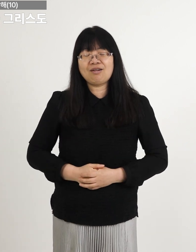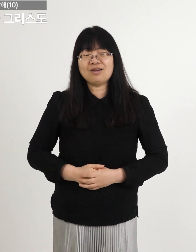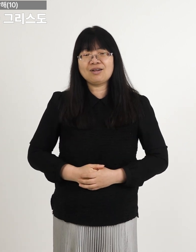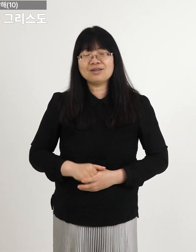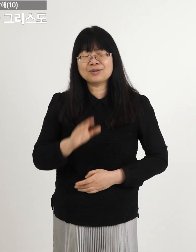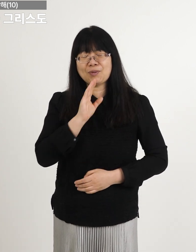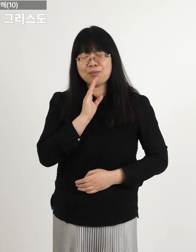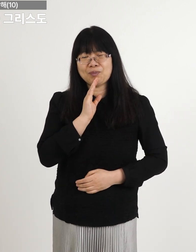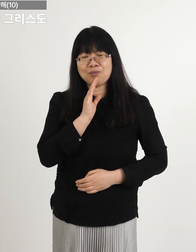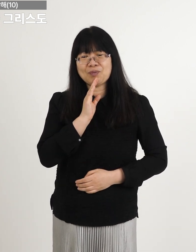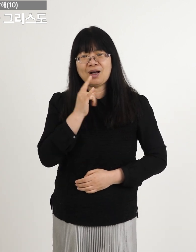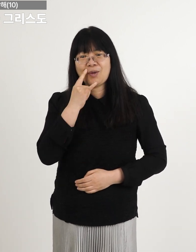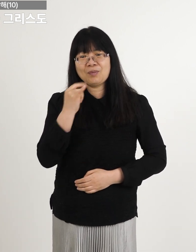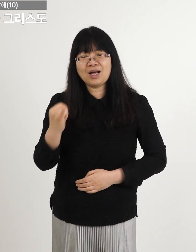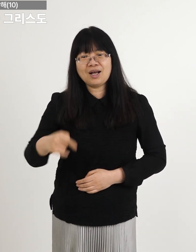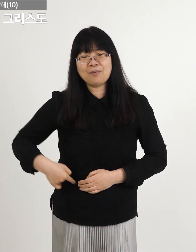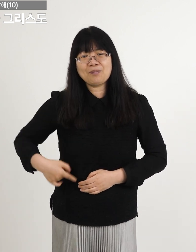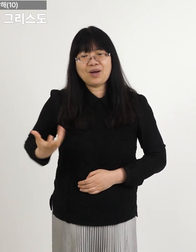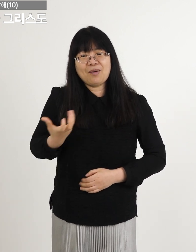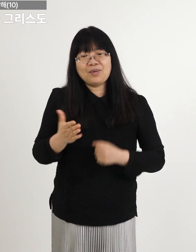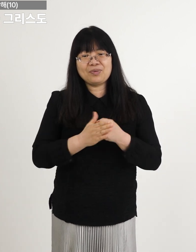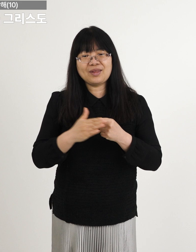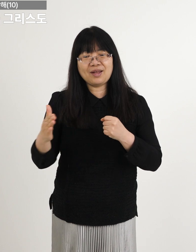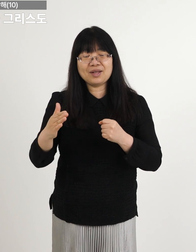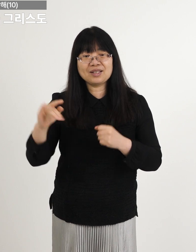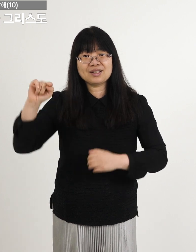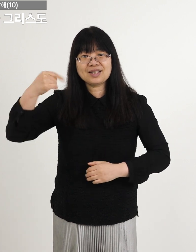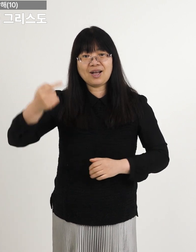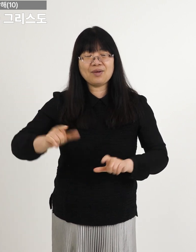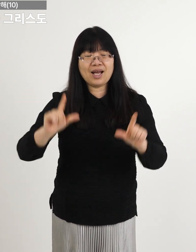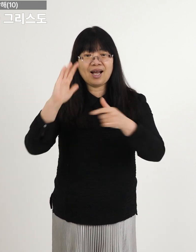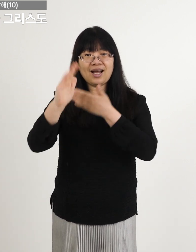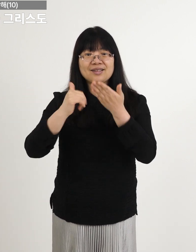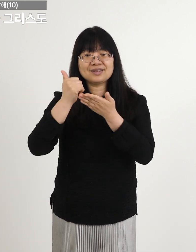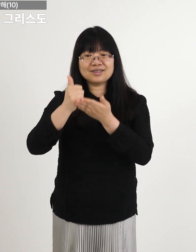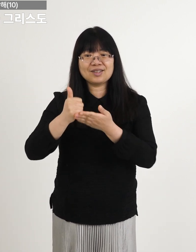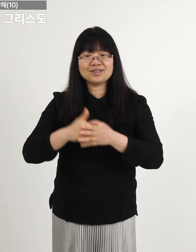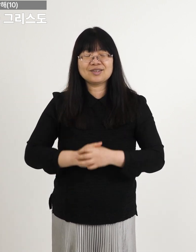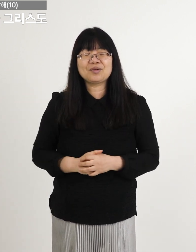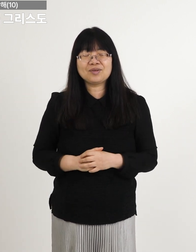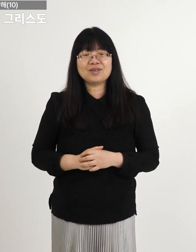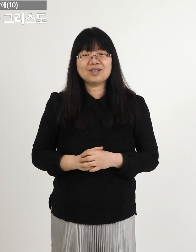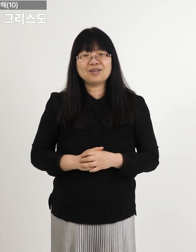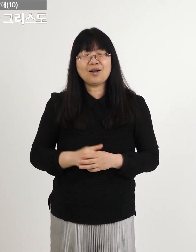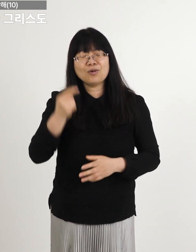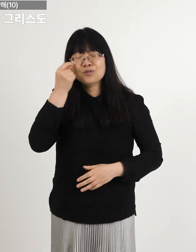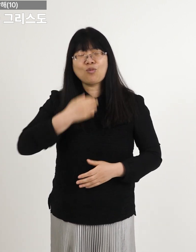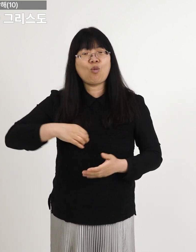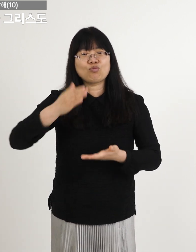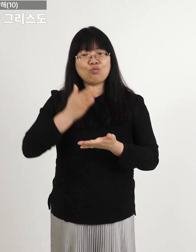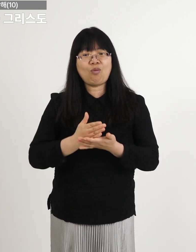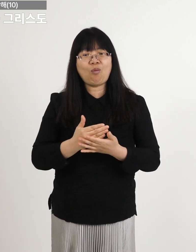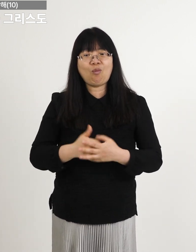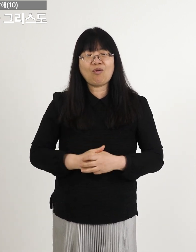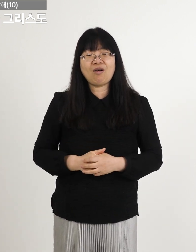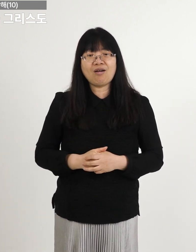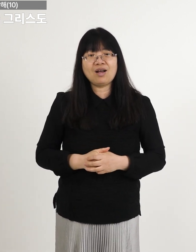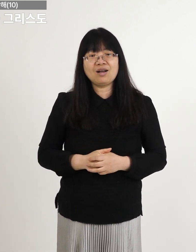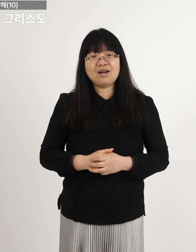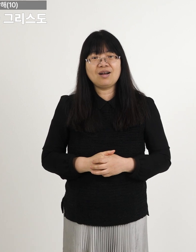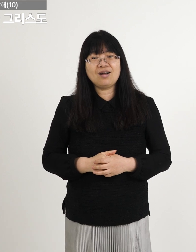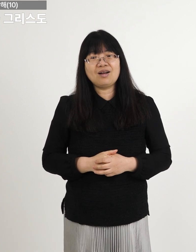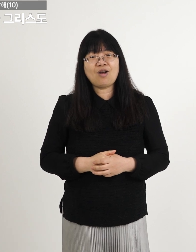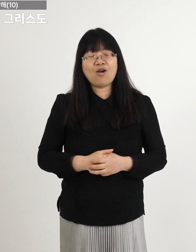너무 엄마가 가슴 아파하니까 그 다음 해에 하나님께서 슬퍼하지 말라고